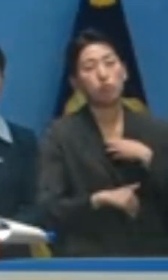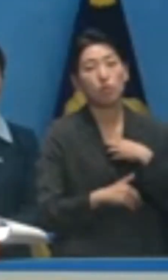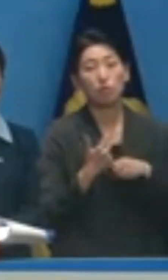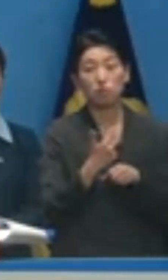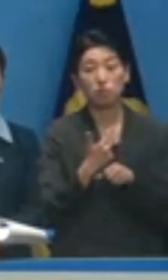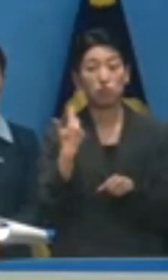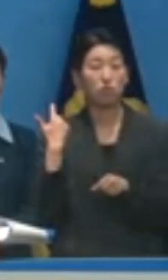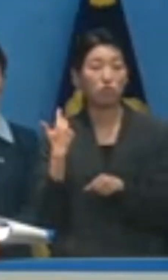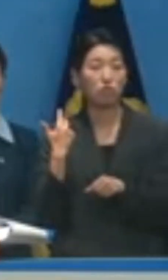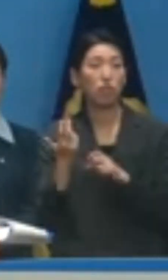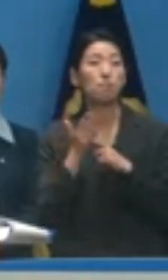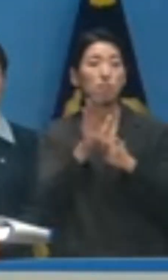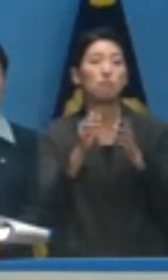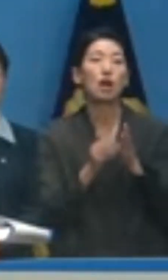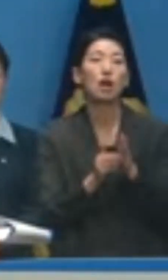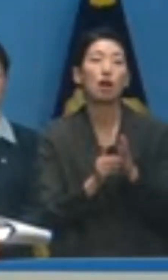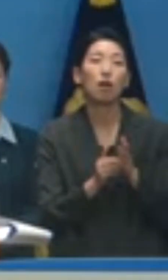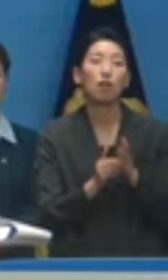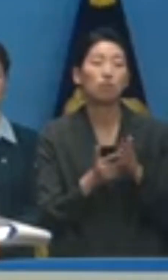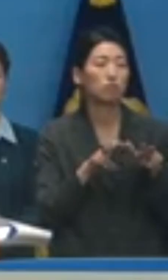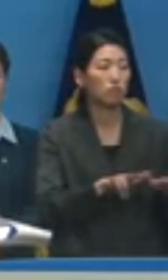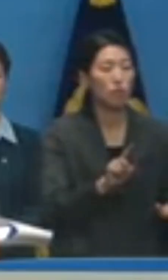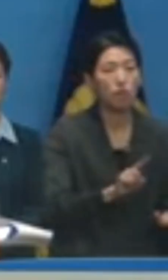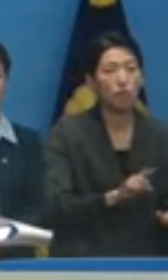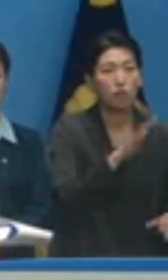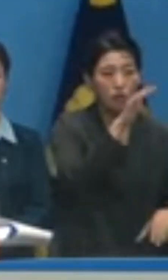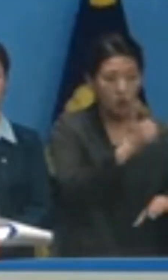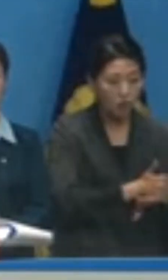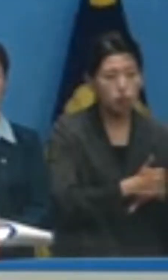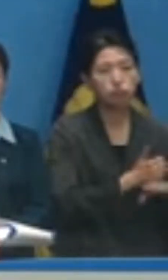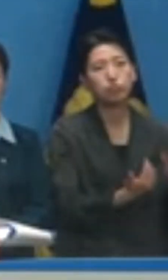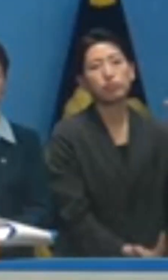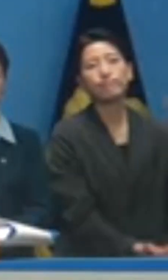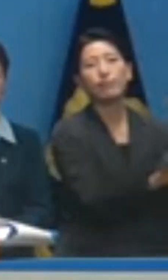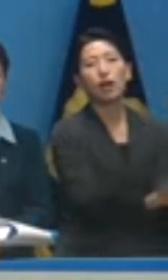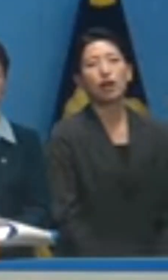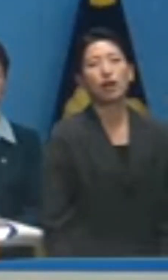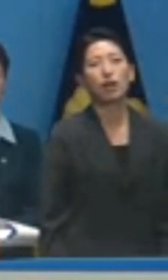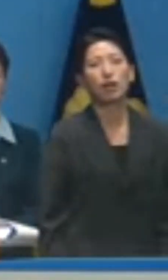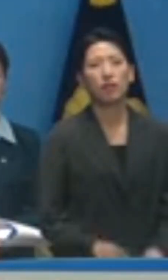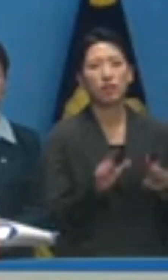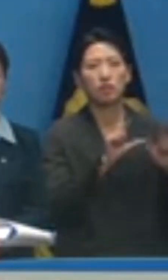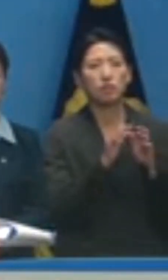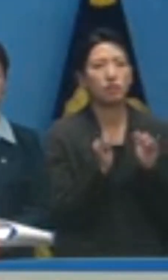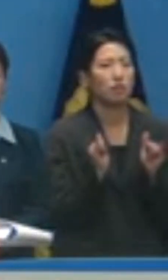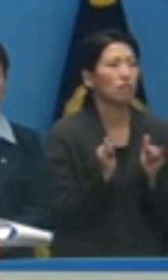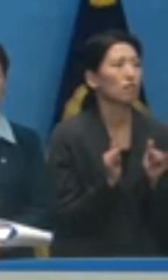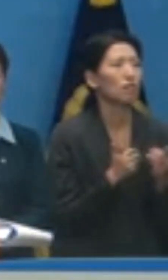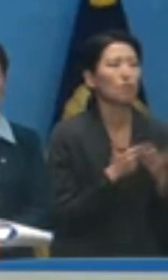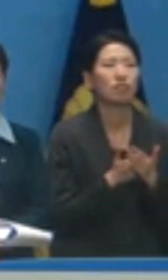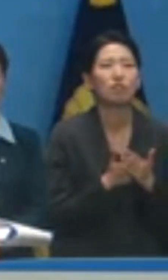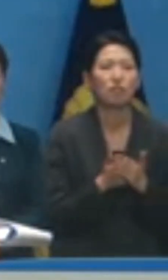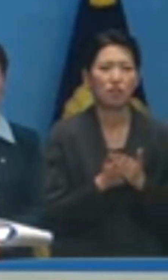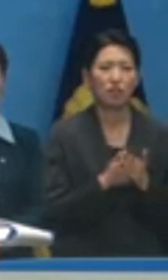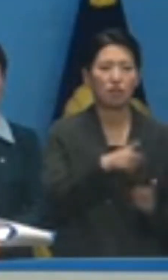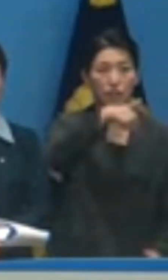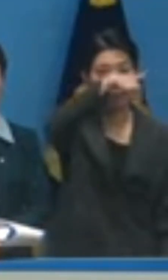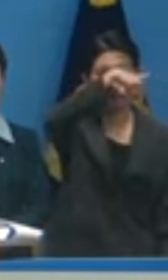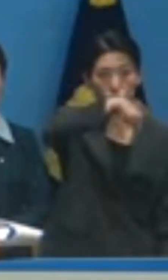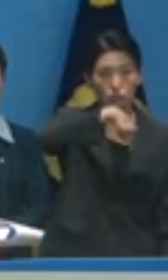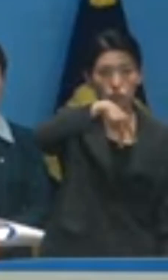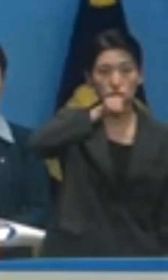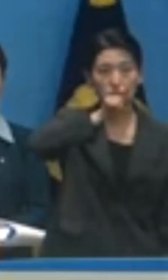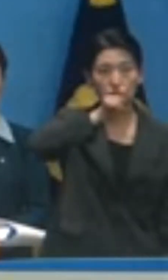불구하고 사고는 발생이 않고 주민들은 여전히 불안 속에 살아가고 있습니다. 구성말 일대에 대한